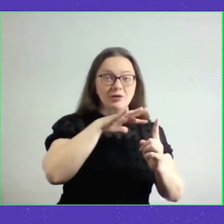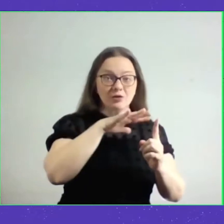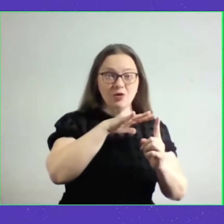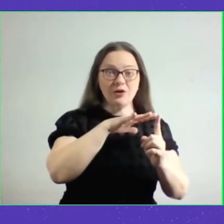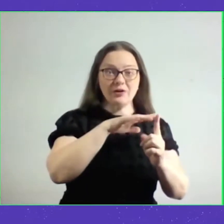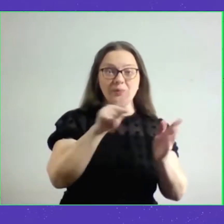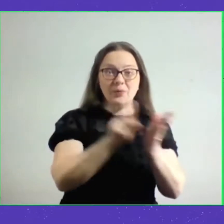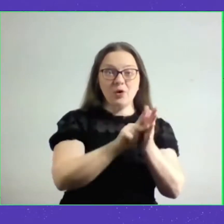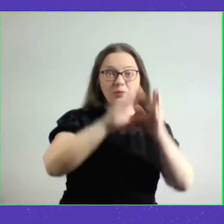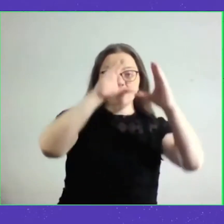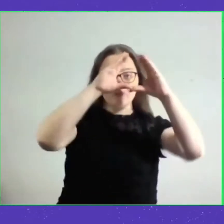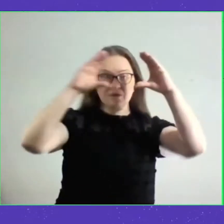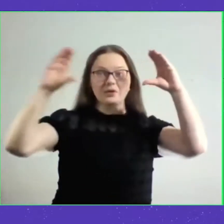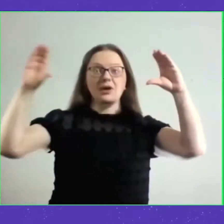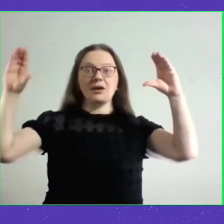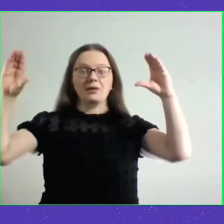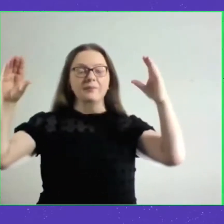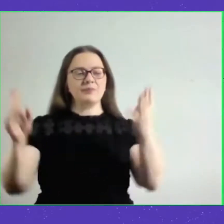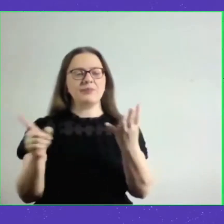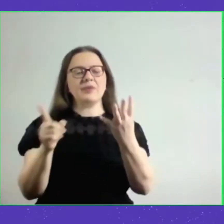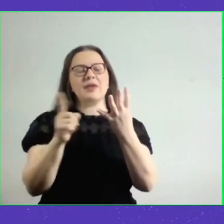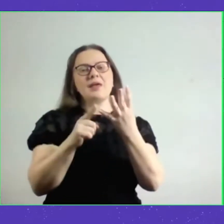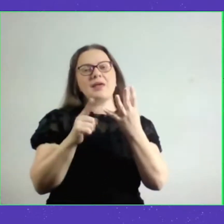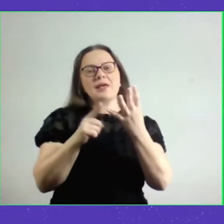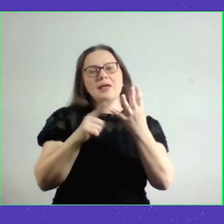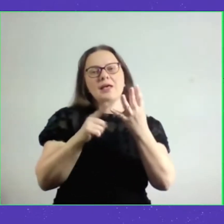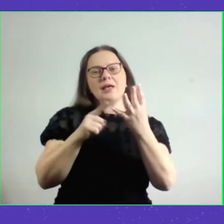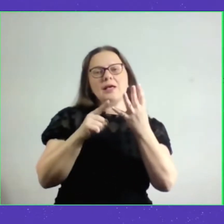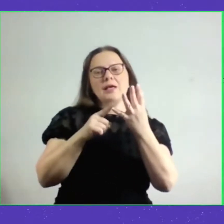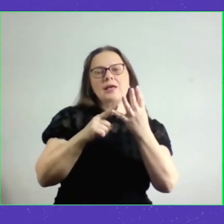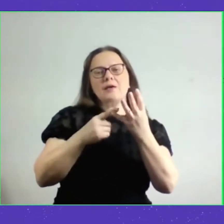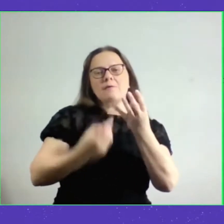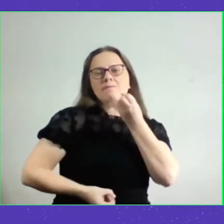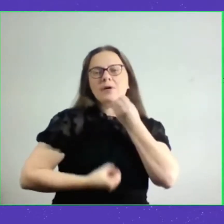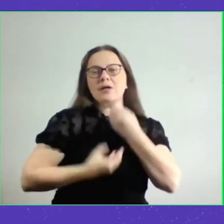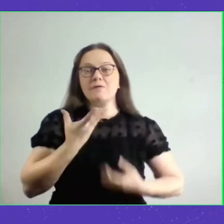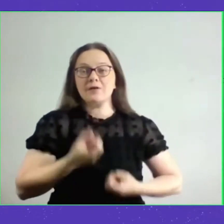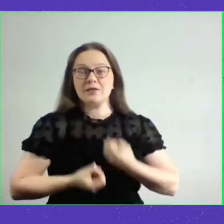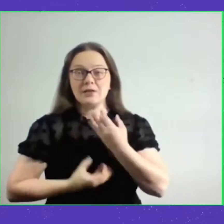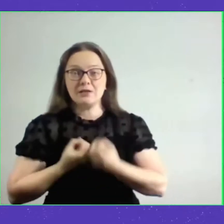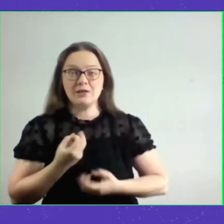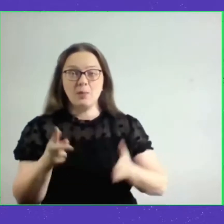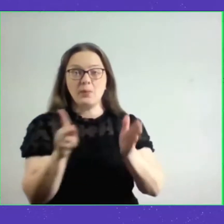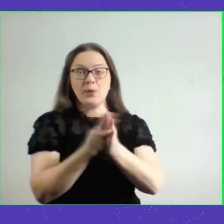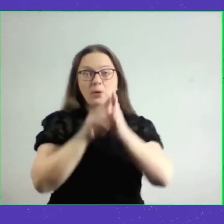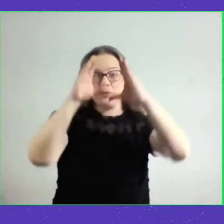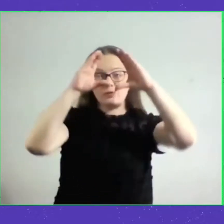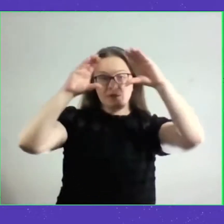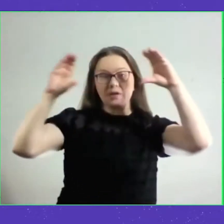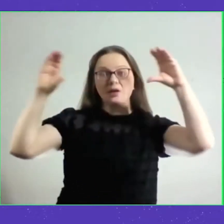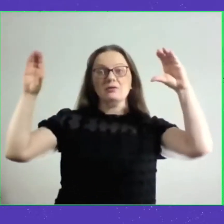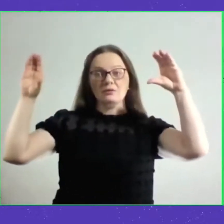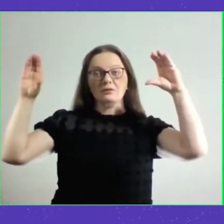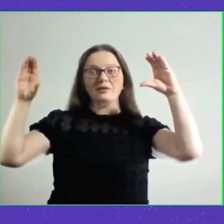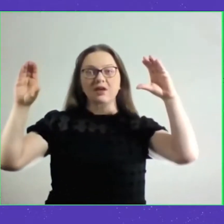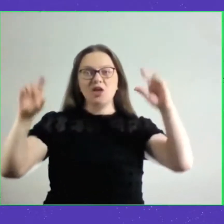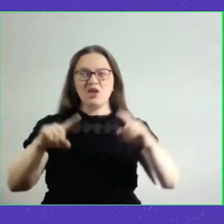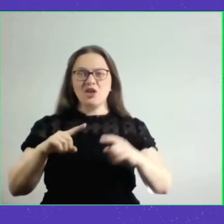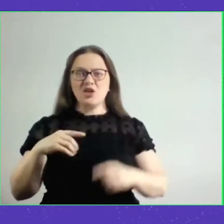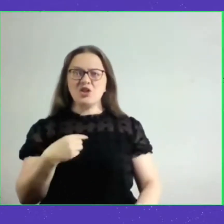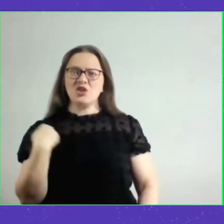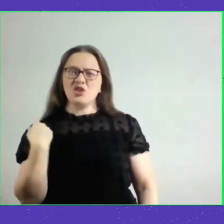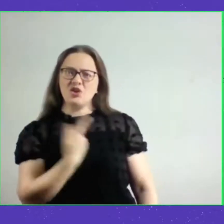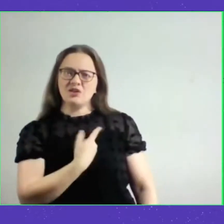frutos lá do alto. Então a nossa vida não está mais presa a esta terra.